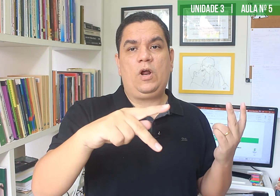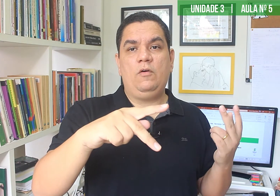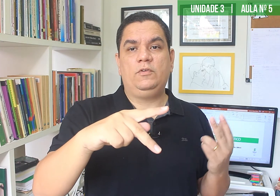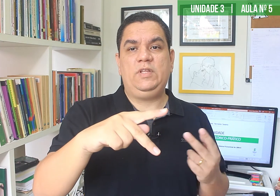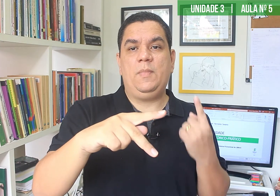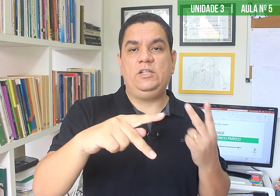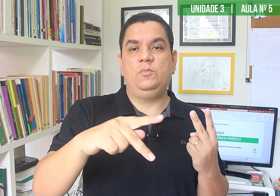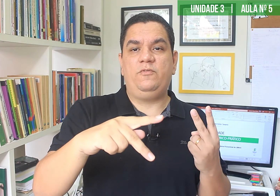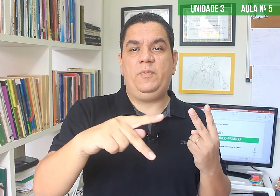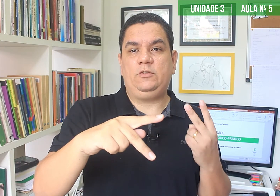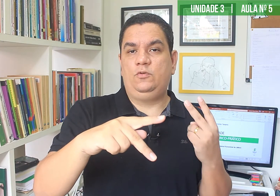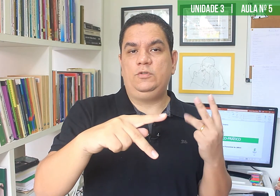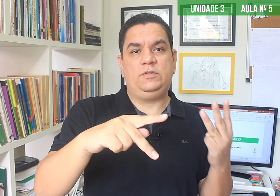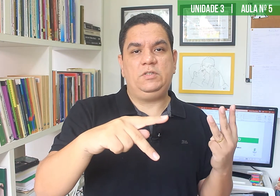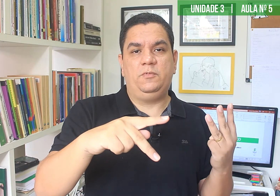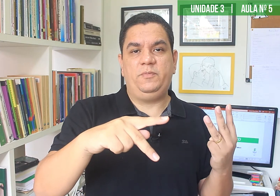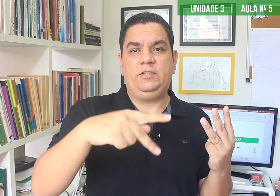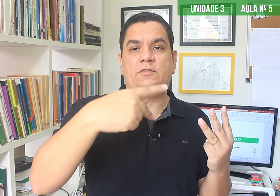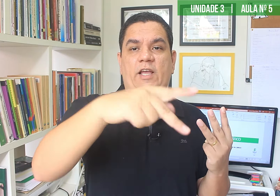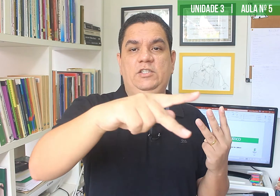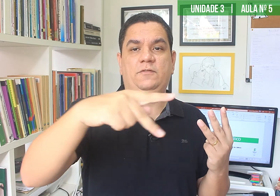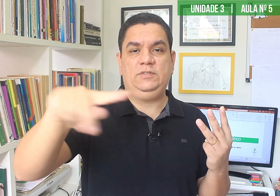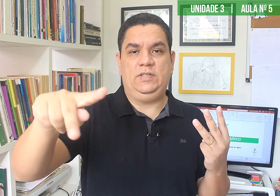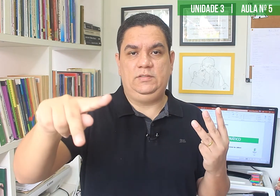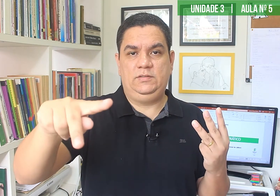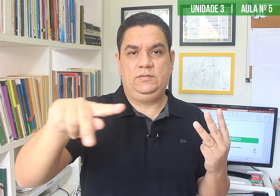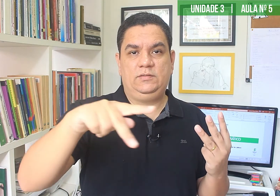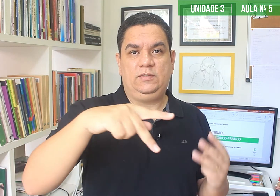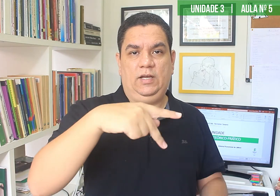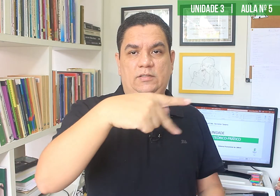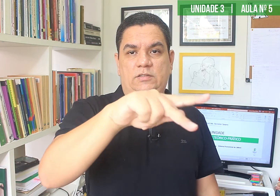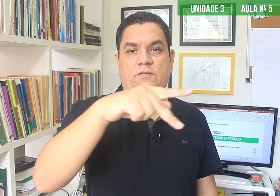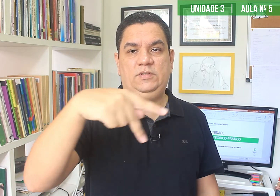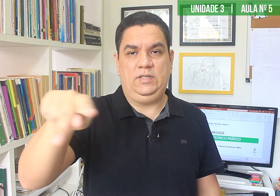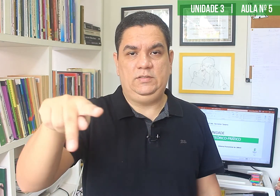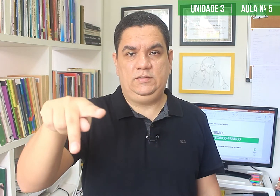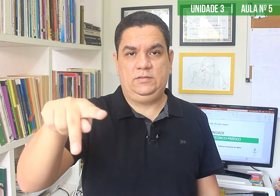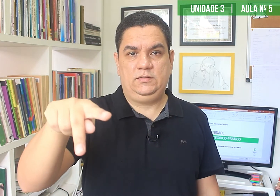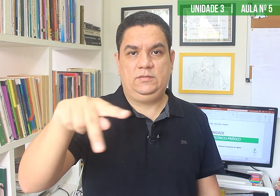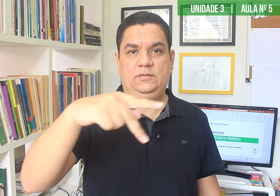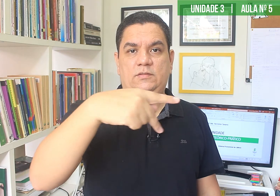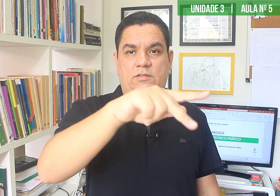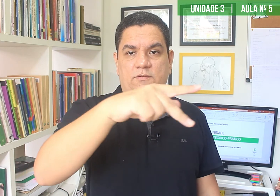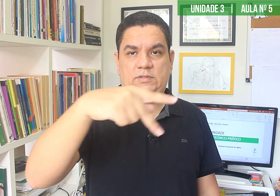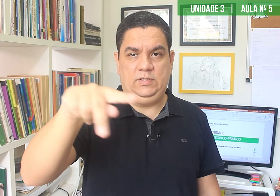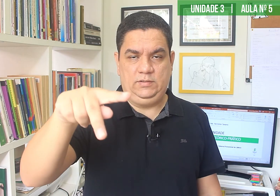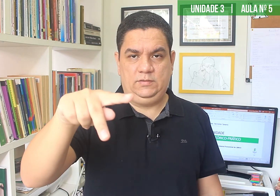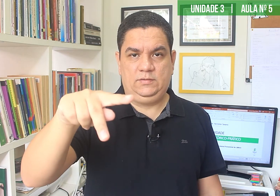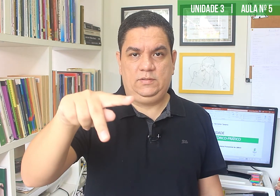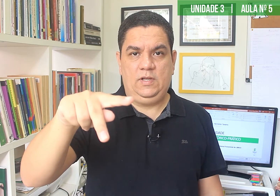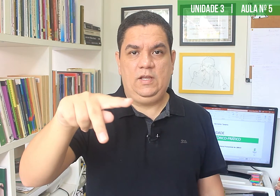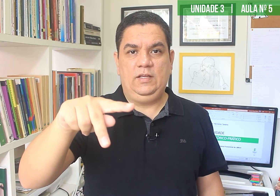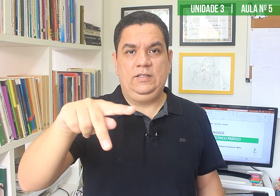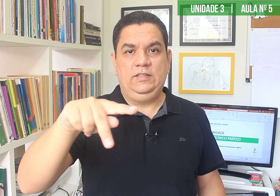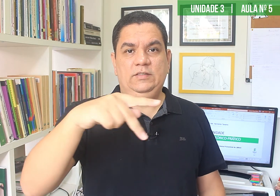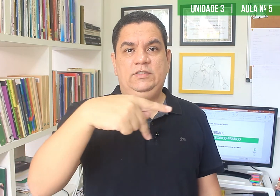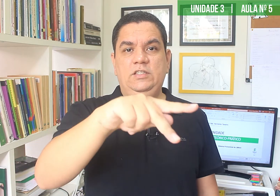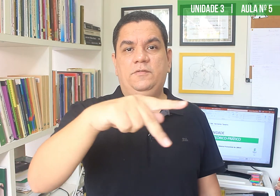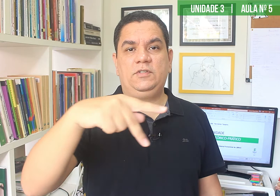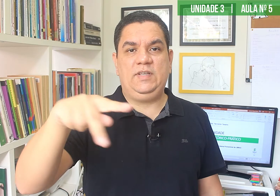eu vou ter mais de um movimento, 2 ou 3 movimentos. É de vocês, tá? De vocês. De vocês. Se de vocês é